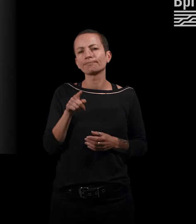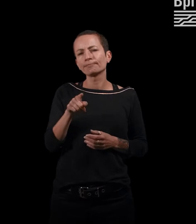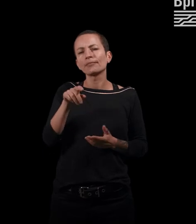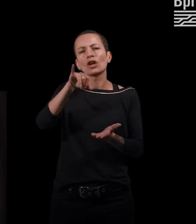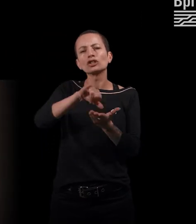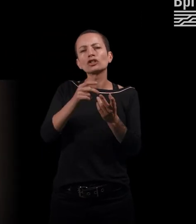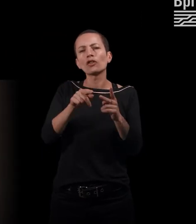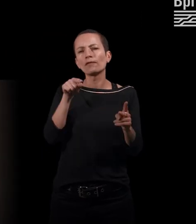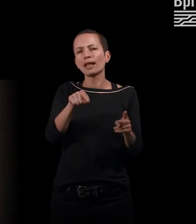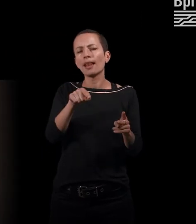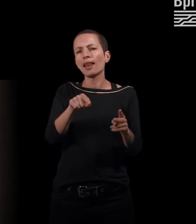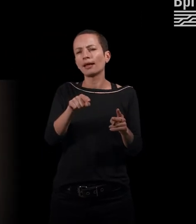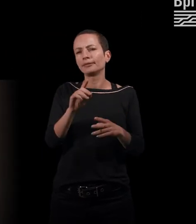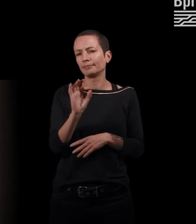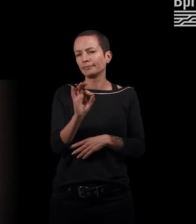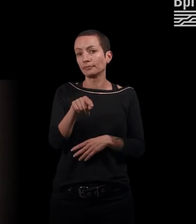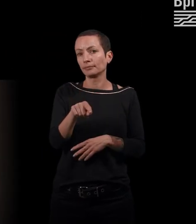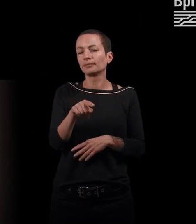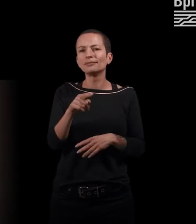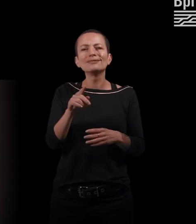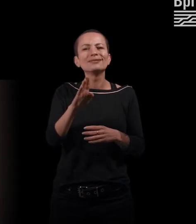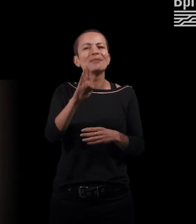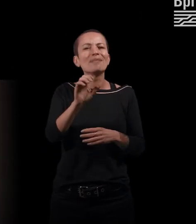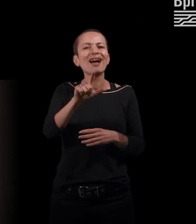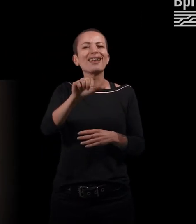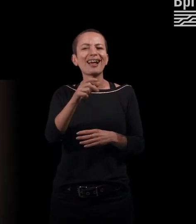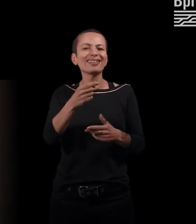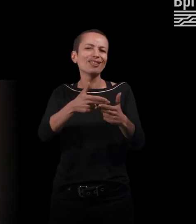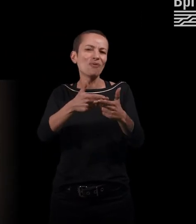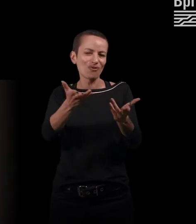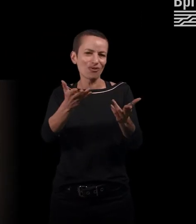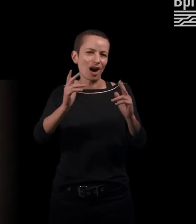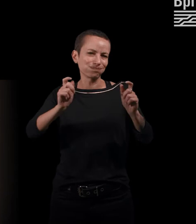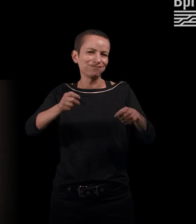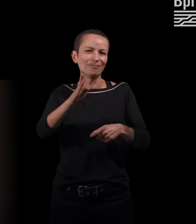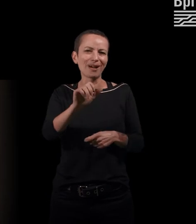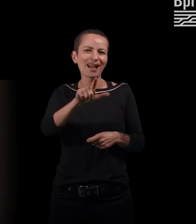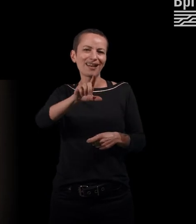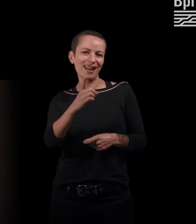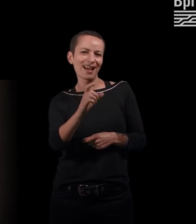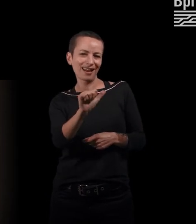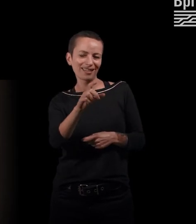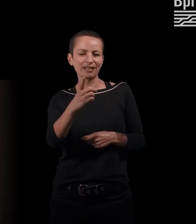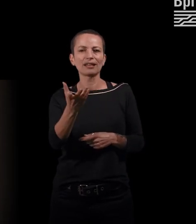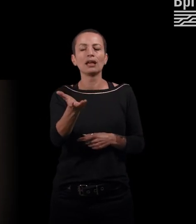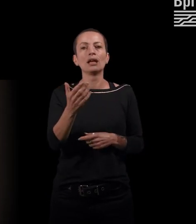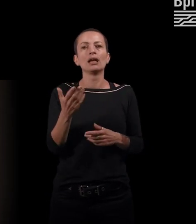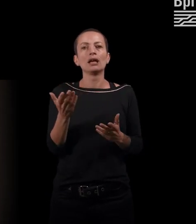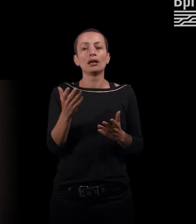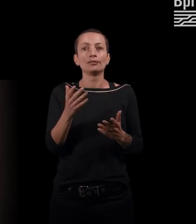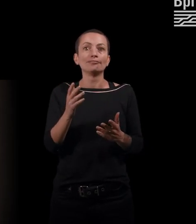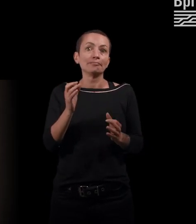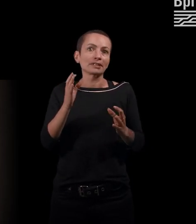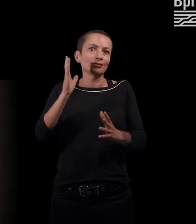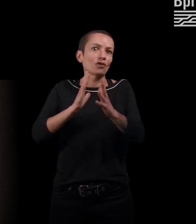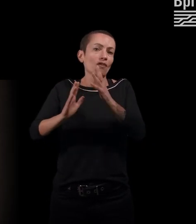Restons sur ce centre, effectivement, ce centre de Beyrouth, ce centre balade, hein, c'est comme ça qu'il s'appelle, de